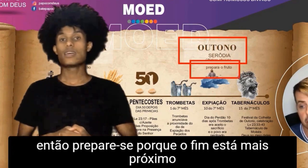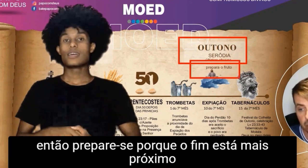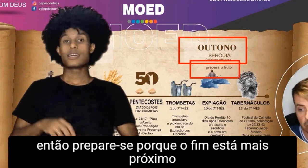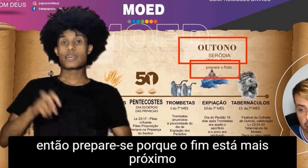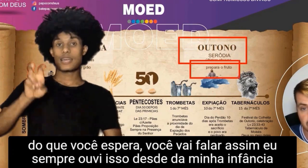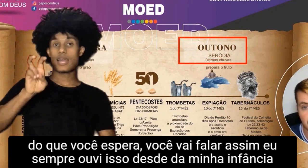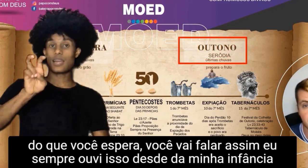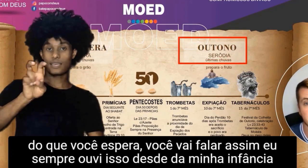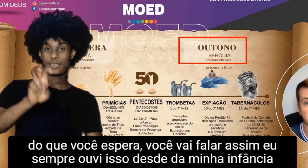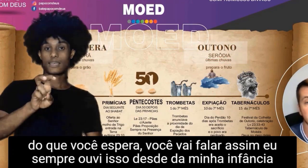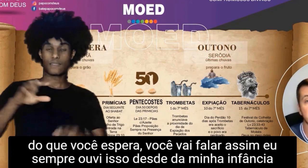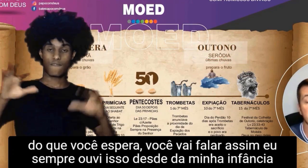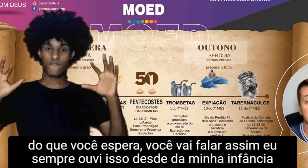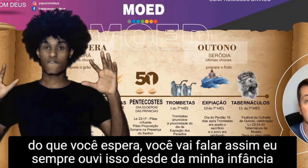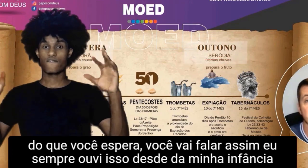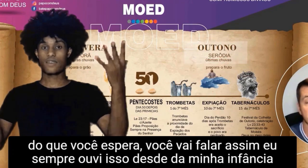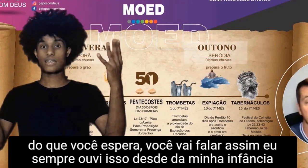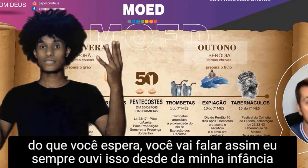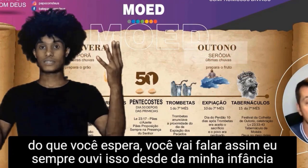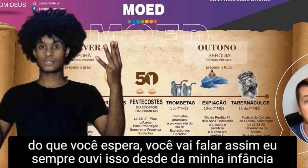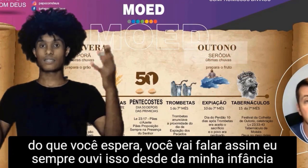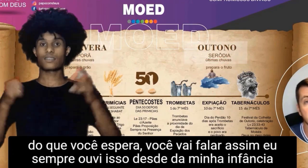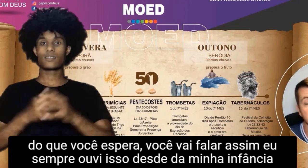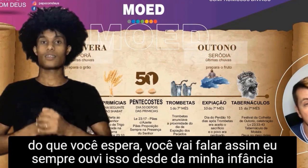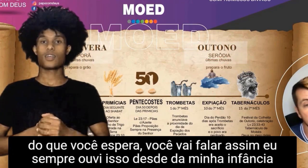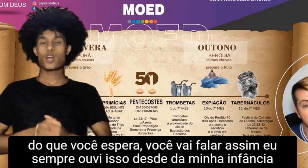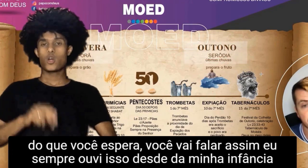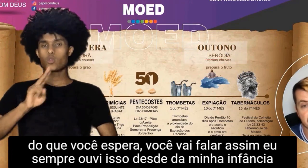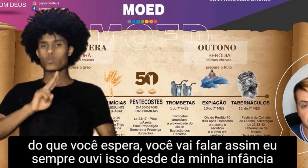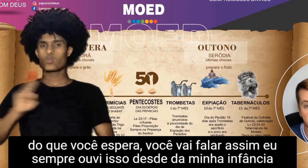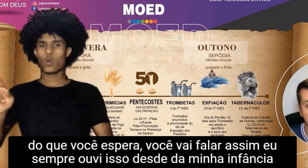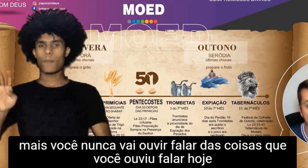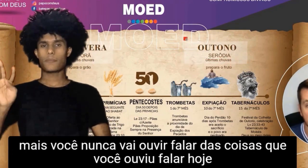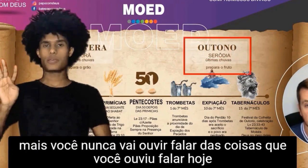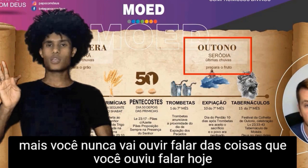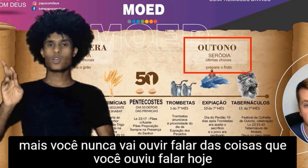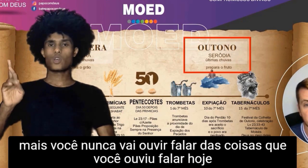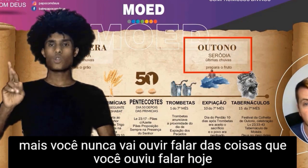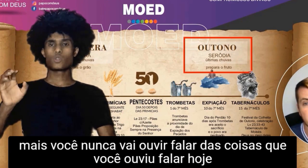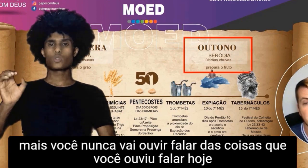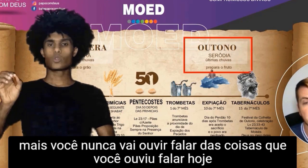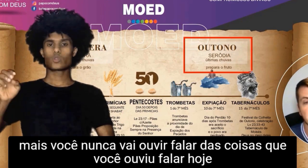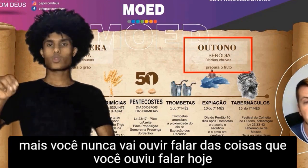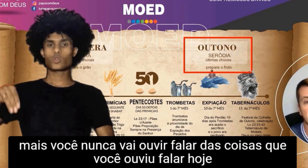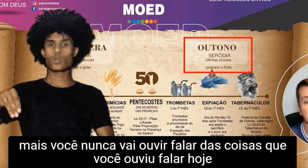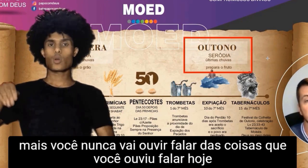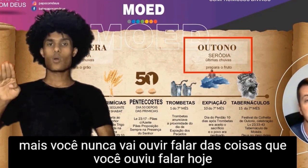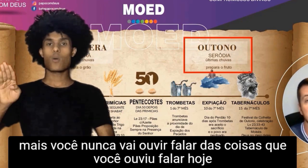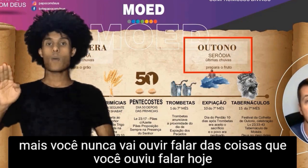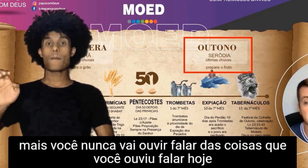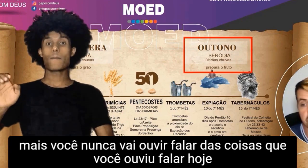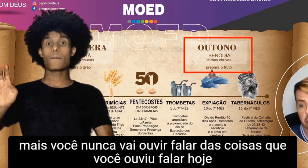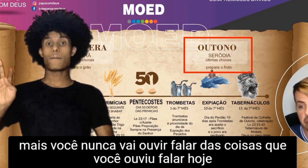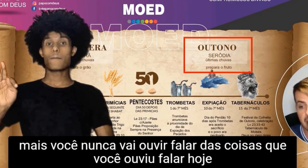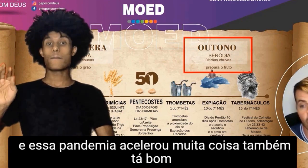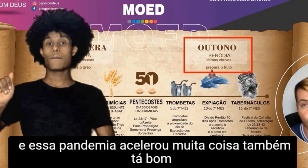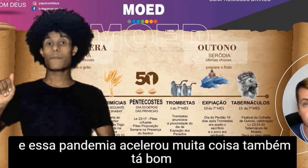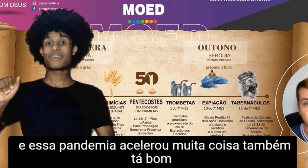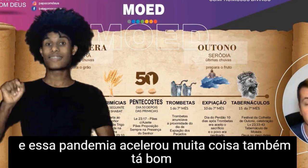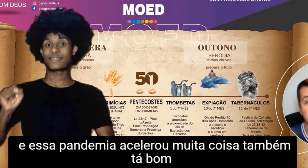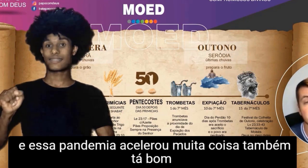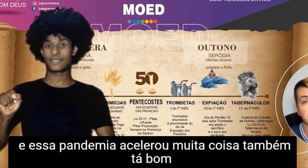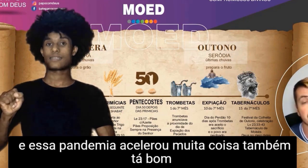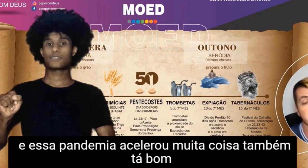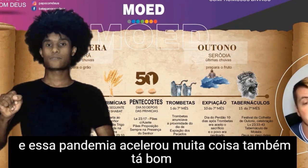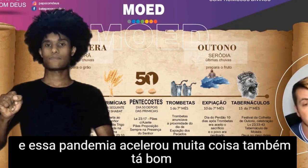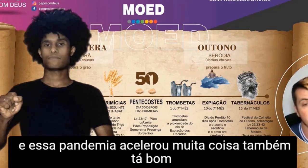mais próximo do que você espera. Você vai falar assim, eu sempre ouvi isso desde a minha infância, mas você nunca vai ouvir falar das coisas que você ouviu falar